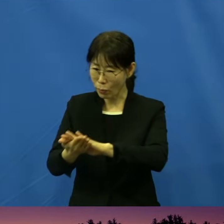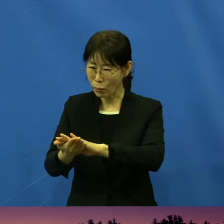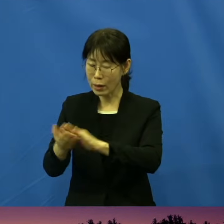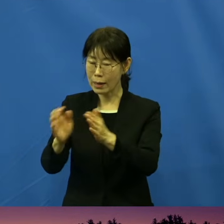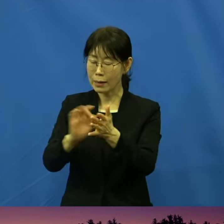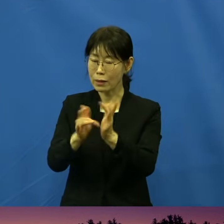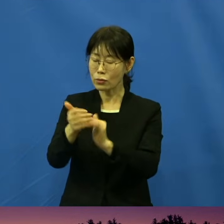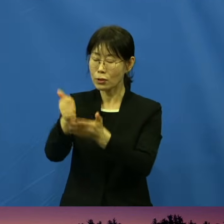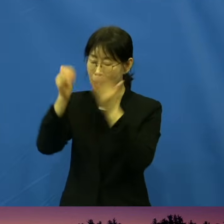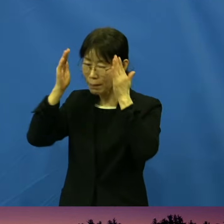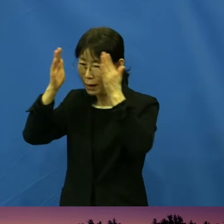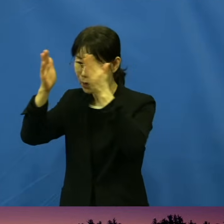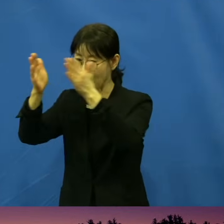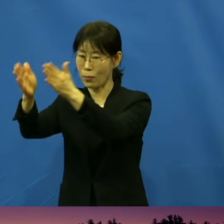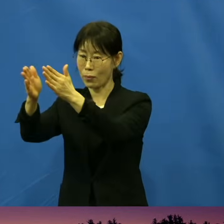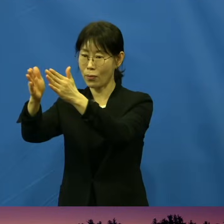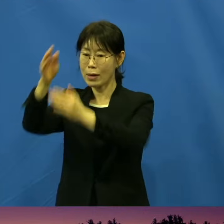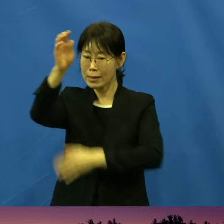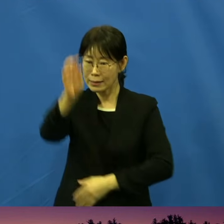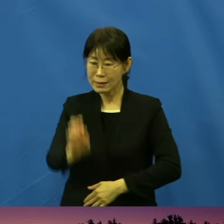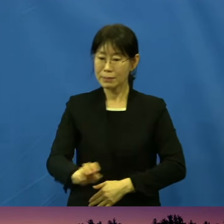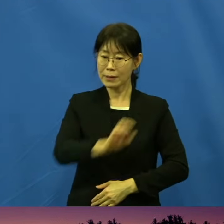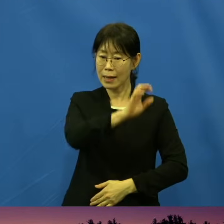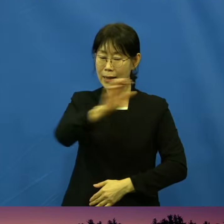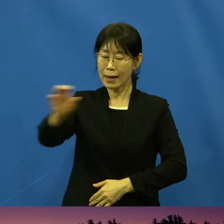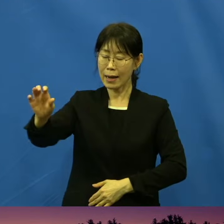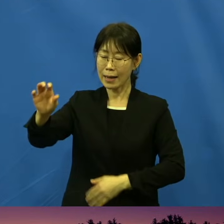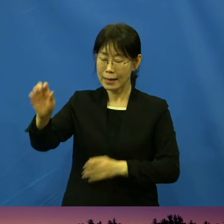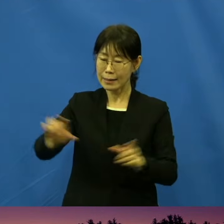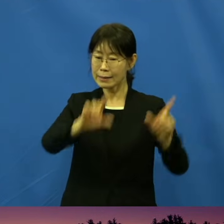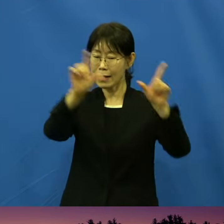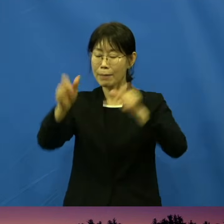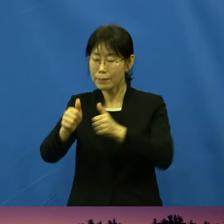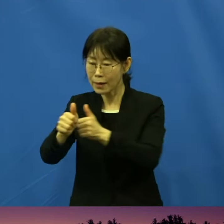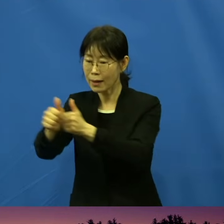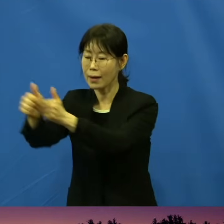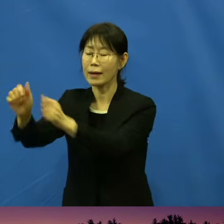뭘까요? 그리스도의 십자가의 삶을 따라가는 삶이에요.